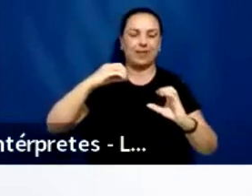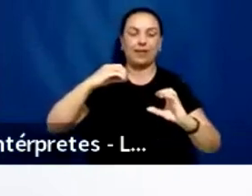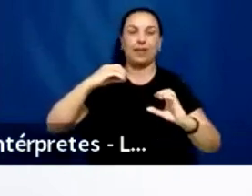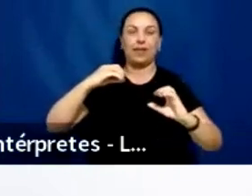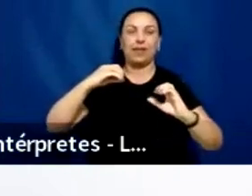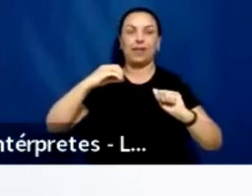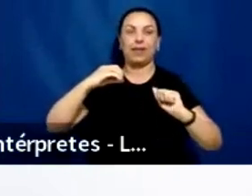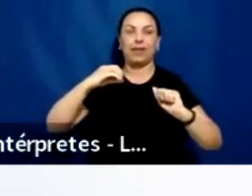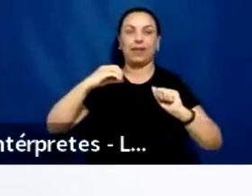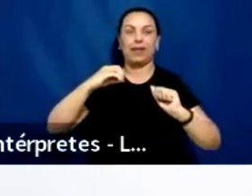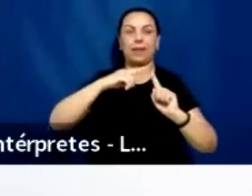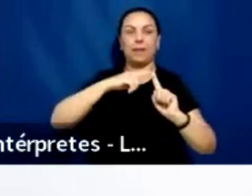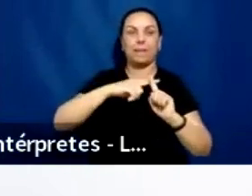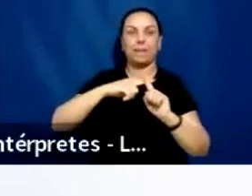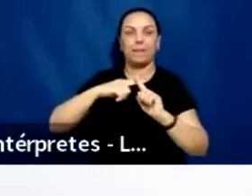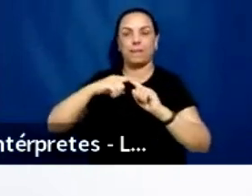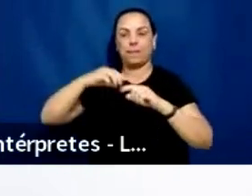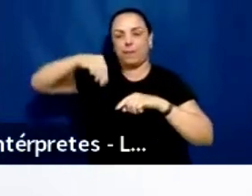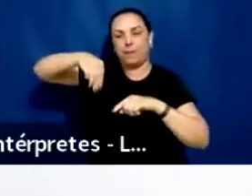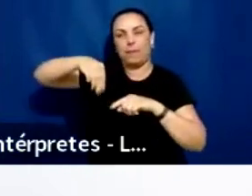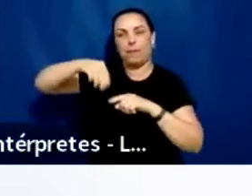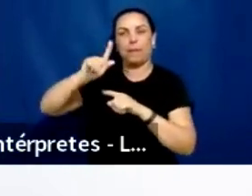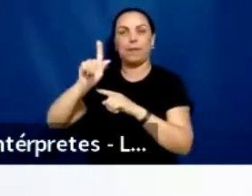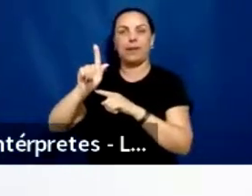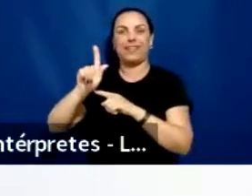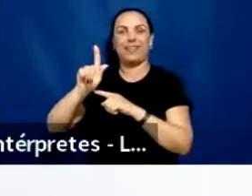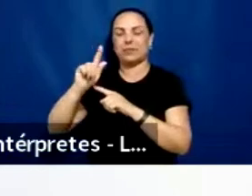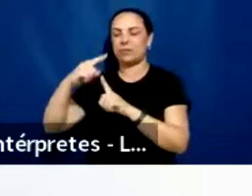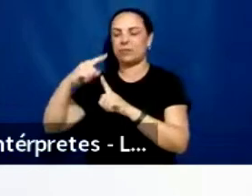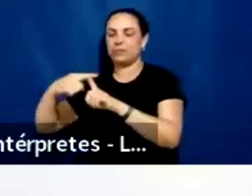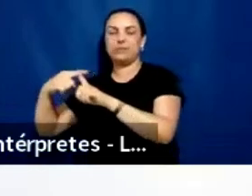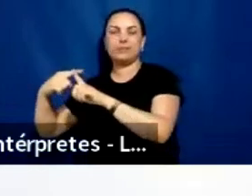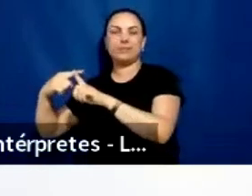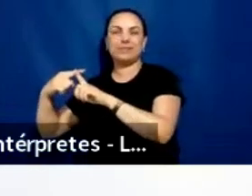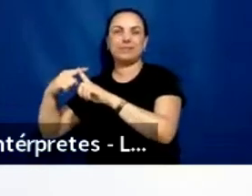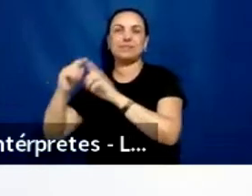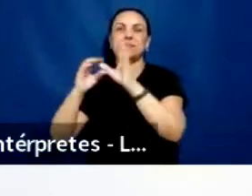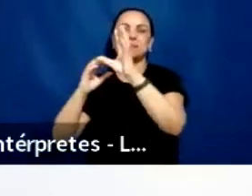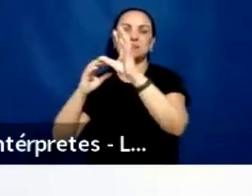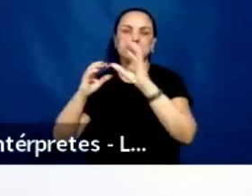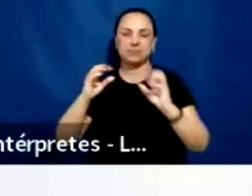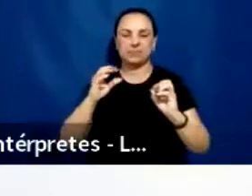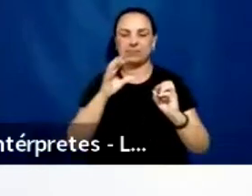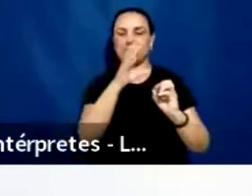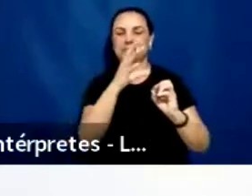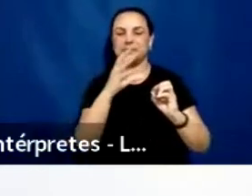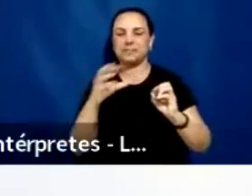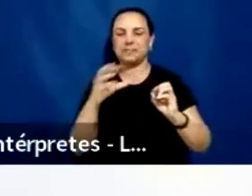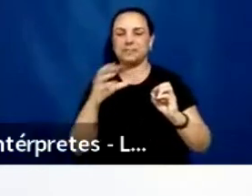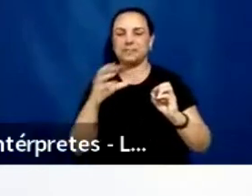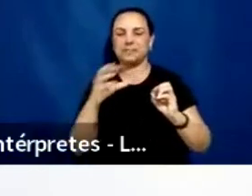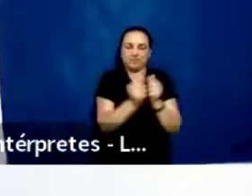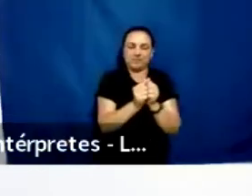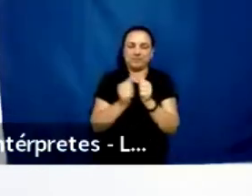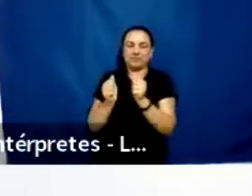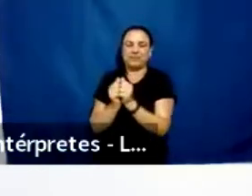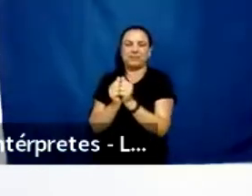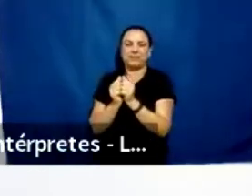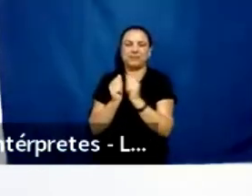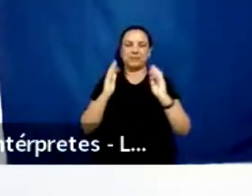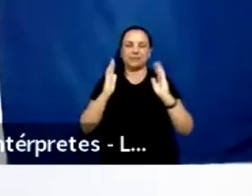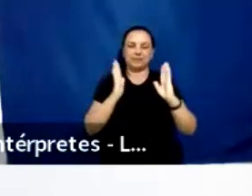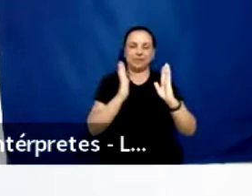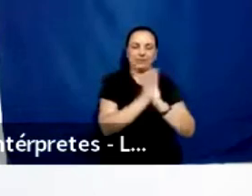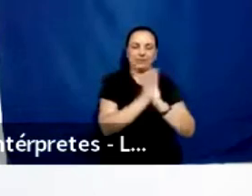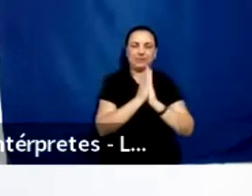positivos bivalentes. Eles vão se atrair e olha só o milagre que vai acontecer. Eles vão formar